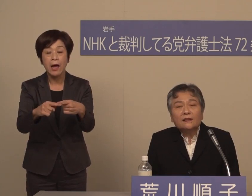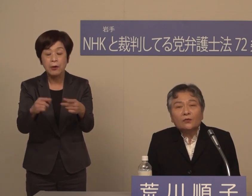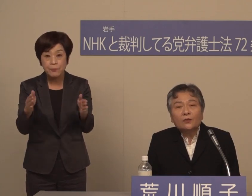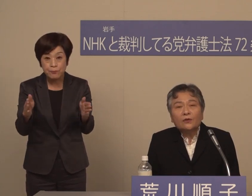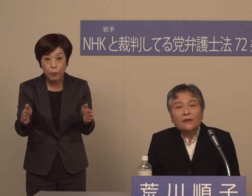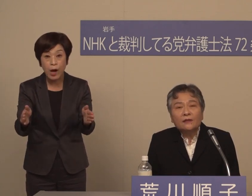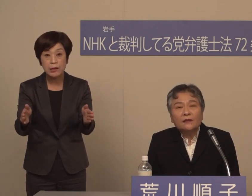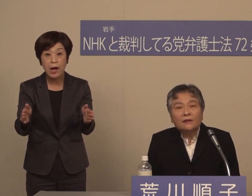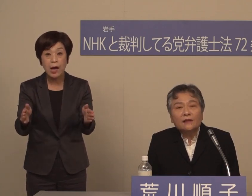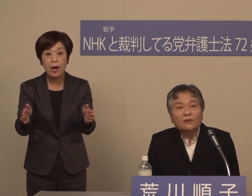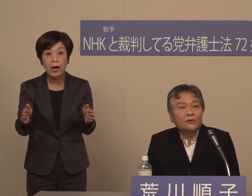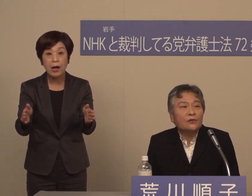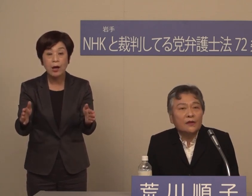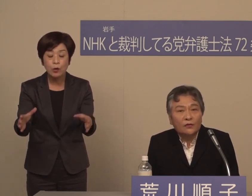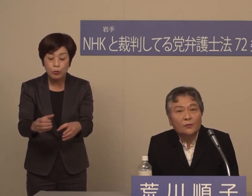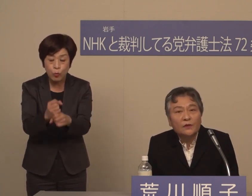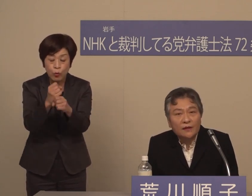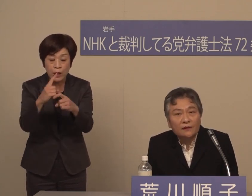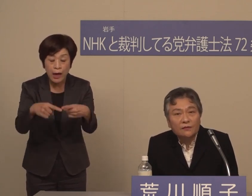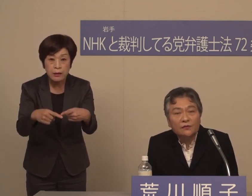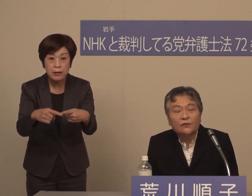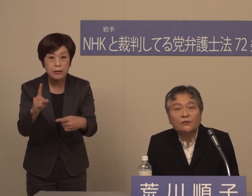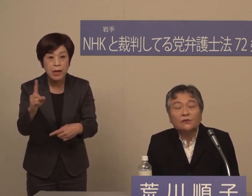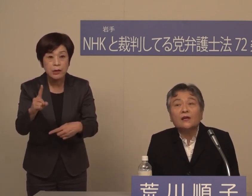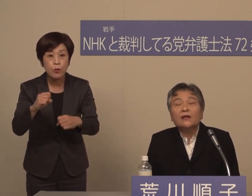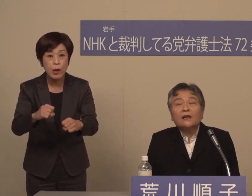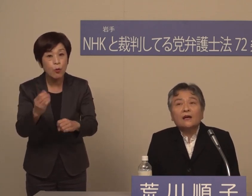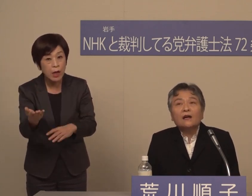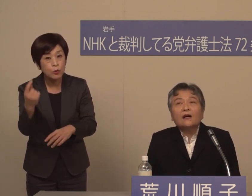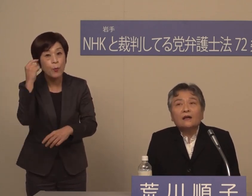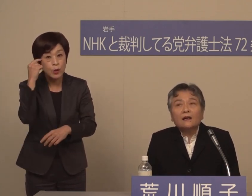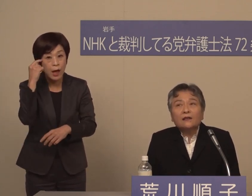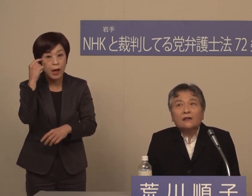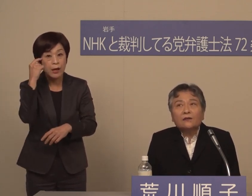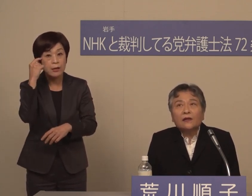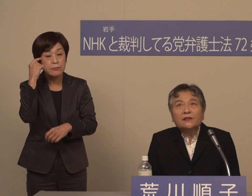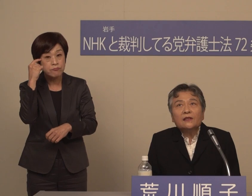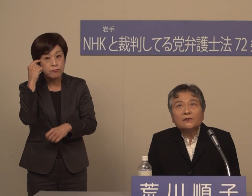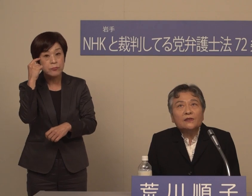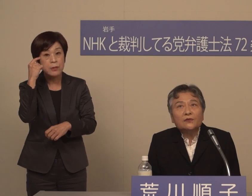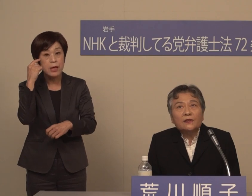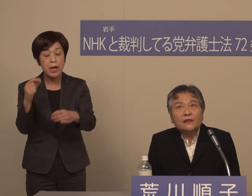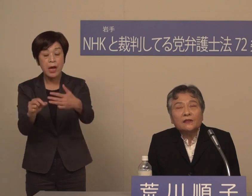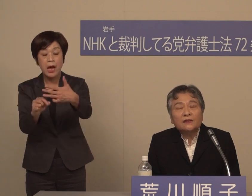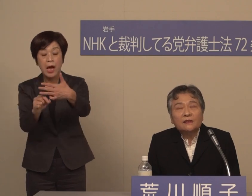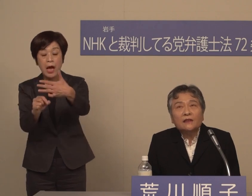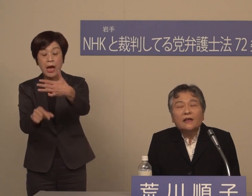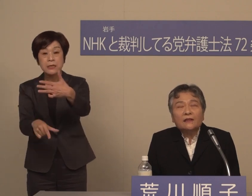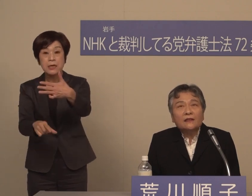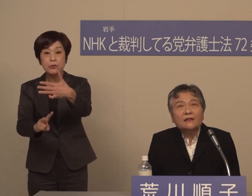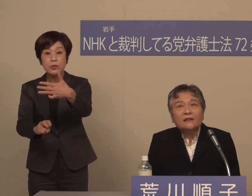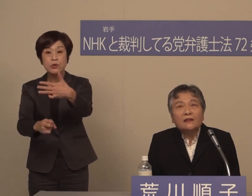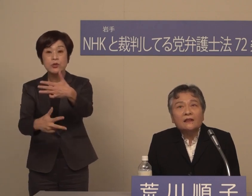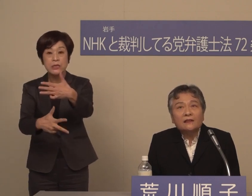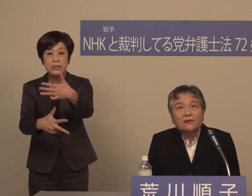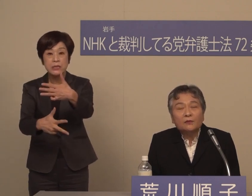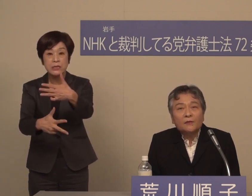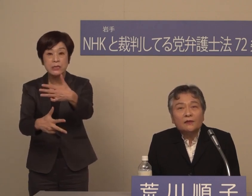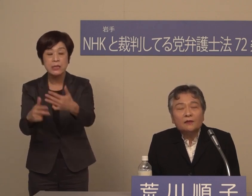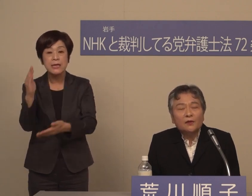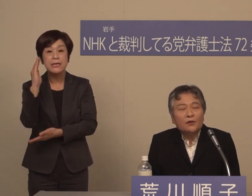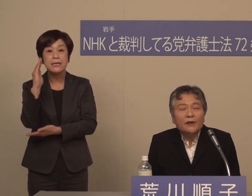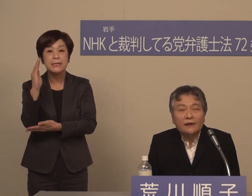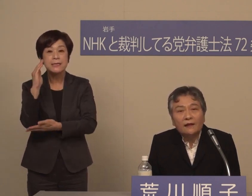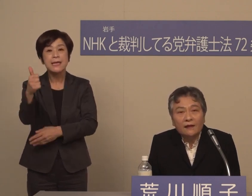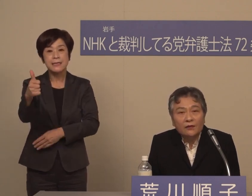にはで統合に入ったが何をしようかと思ったんですそうするとああの8月27日に政治家がいいなと